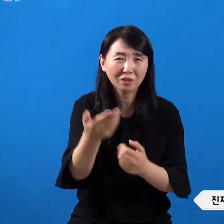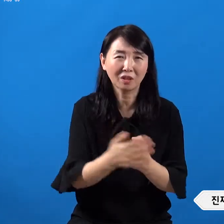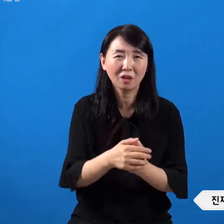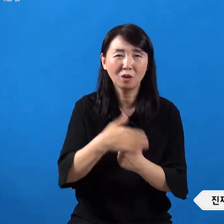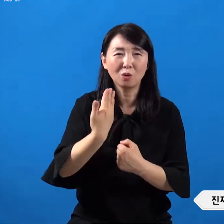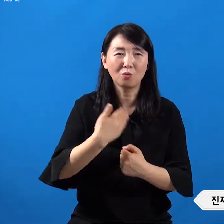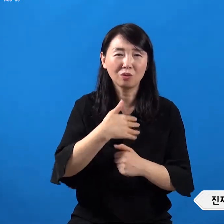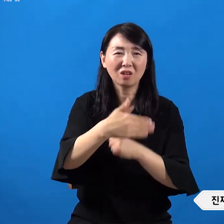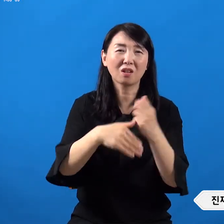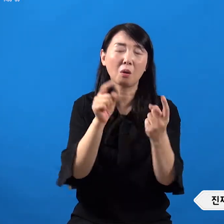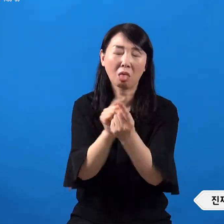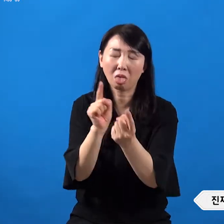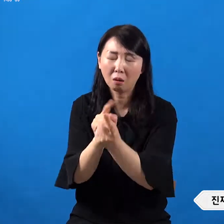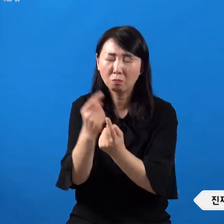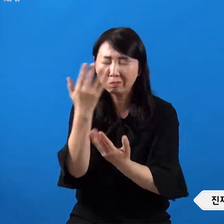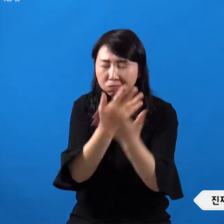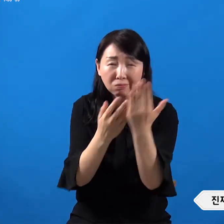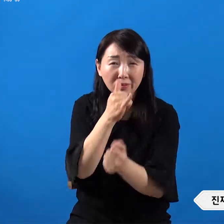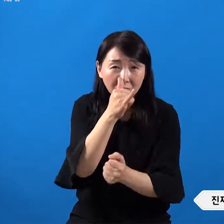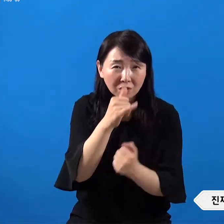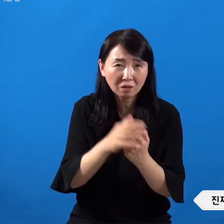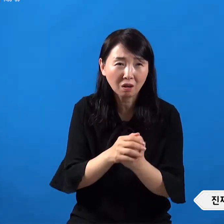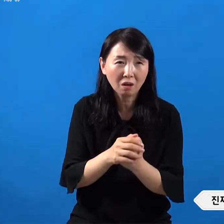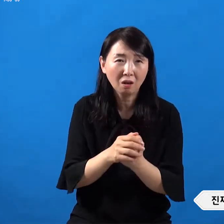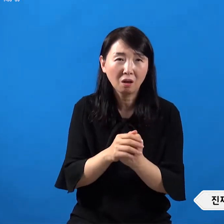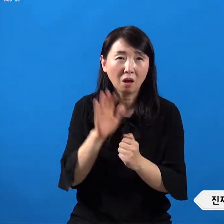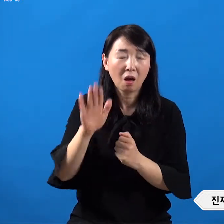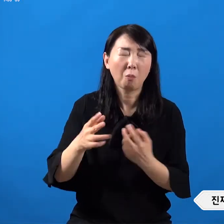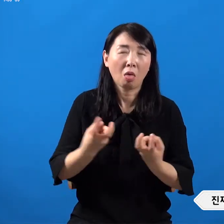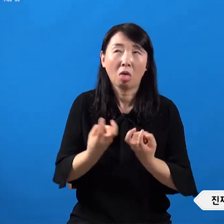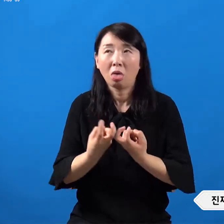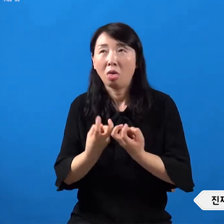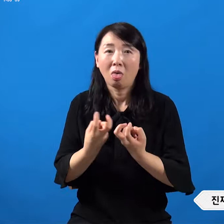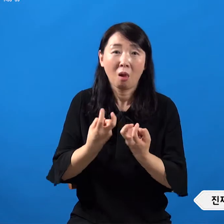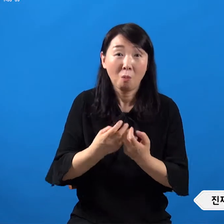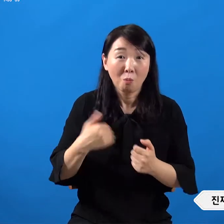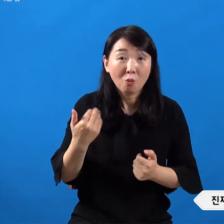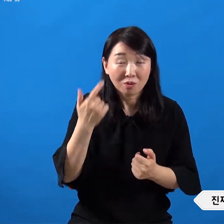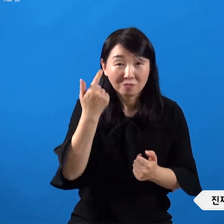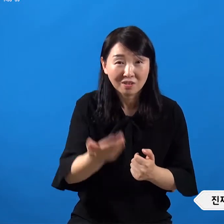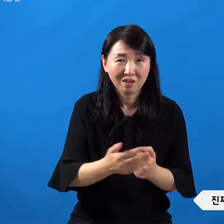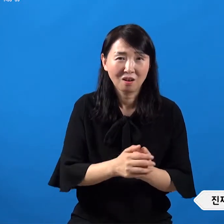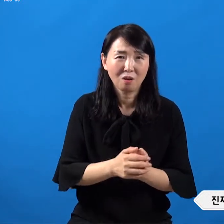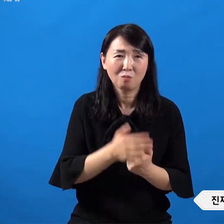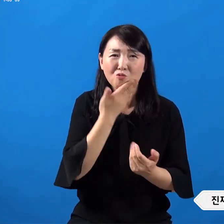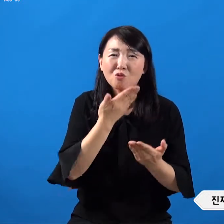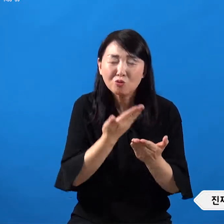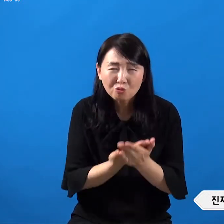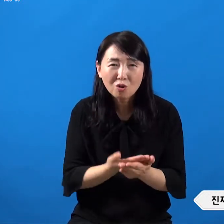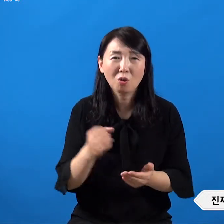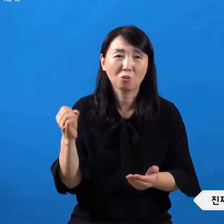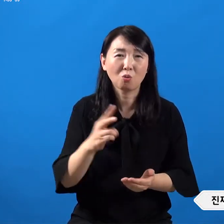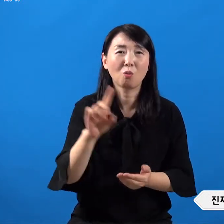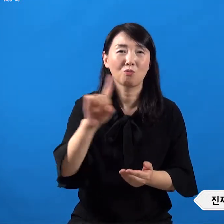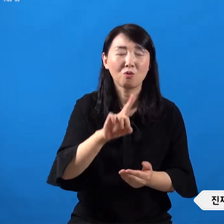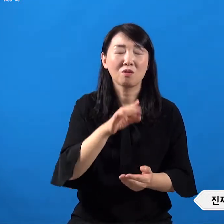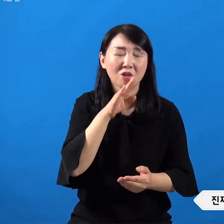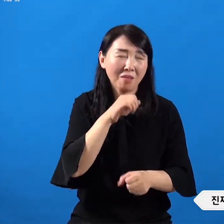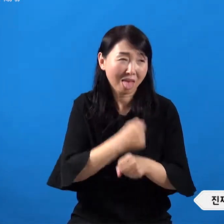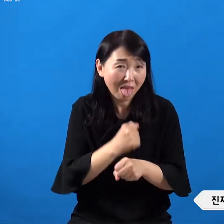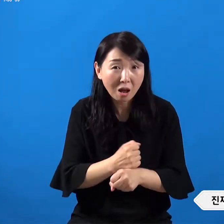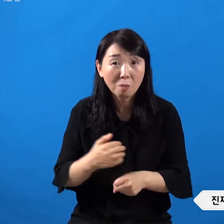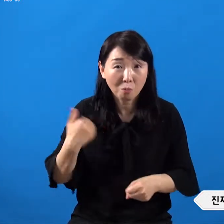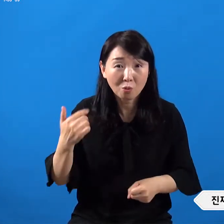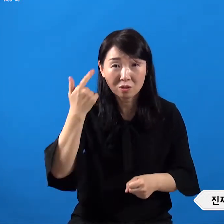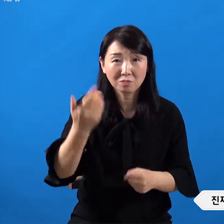당한 상황에 불투명한 가운데 어떻게 해야 할지를 알지 못합니까? 무엇이 정말 중요한 것인지, 무엇이 정말 해야